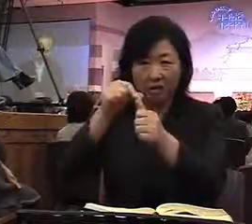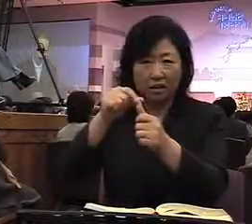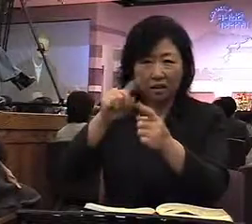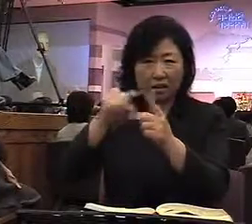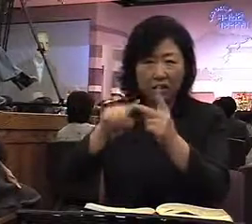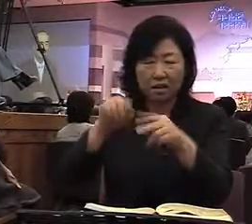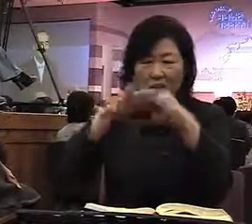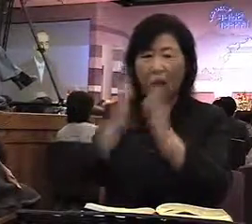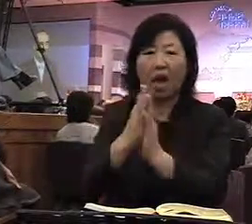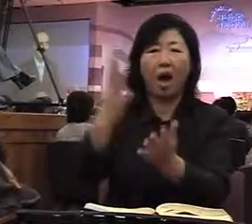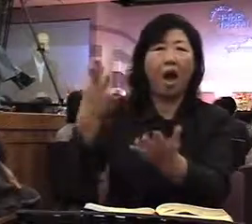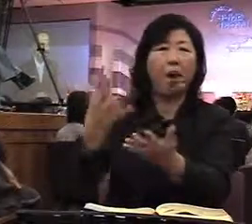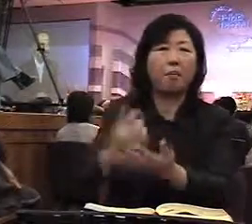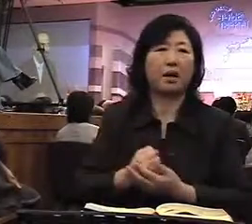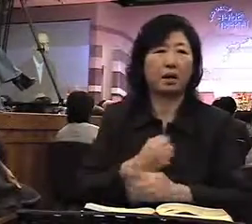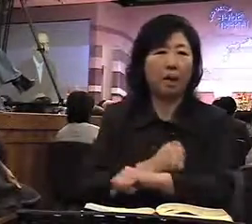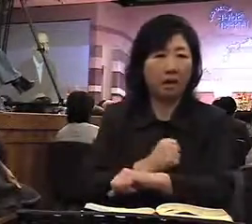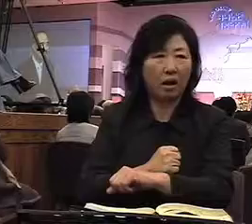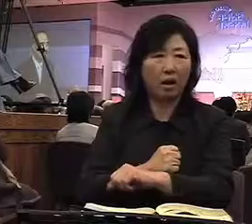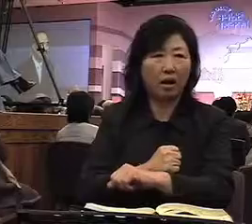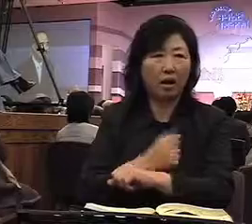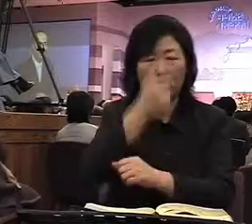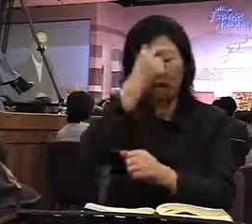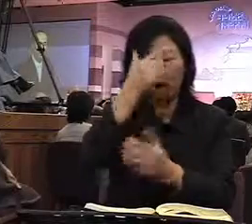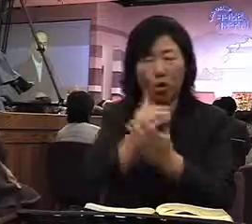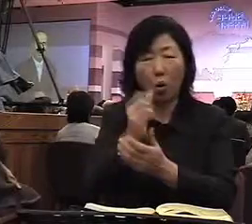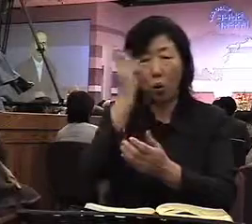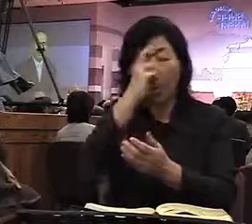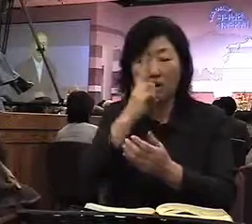그랬습니다. 이 말을 들으니까 마치 기도는